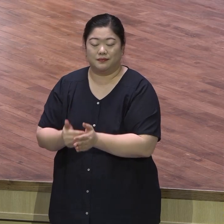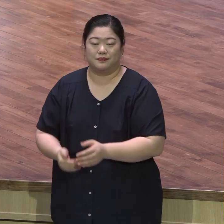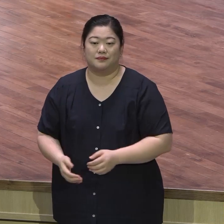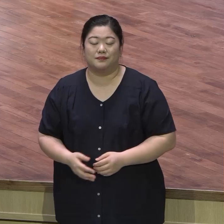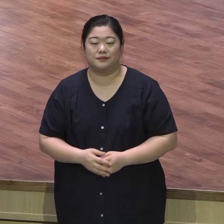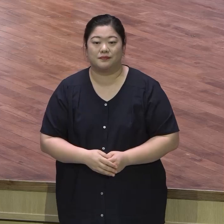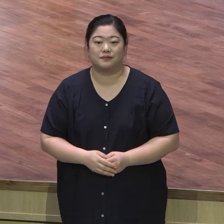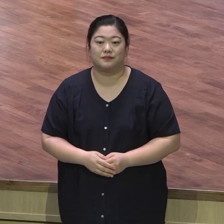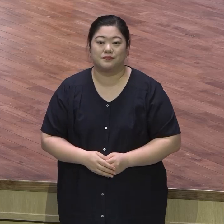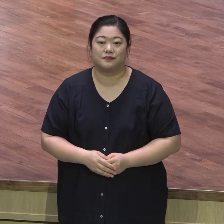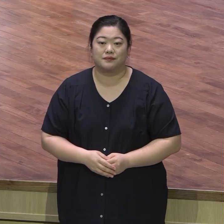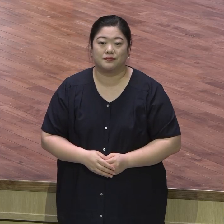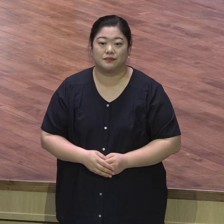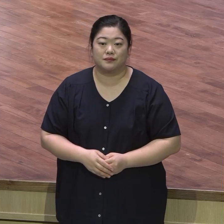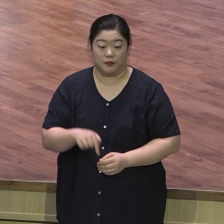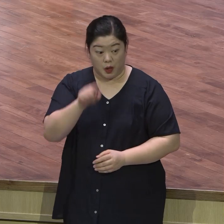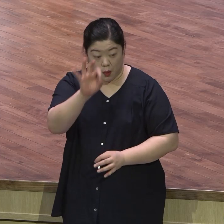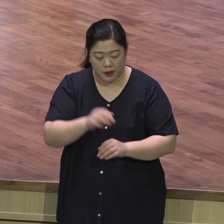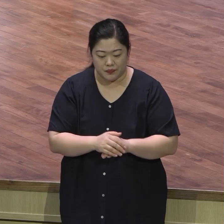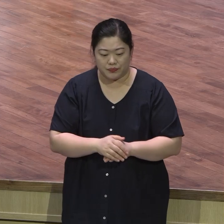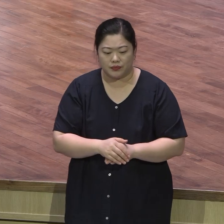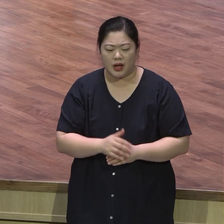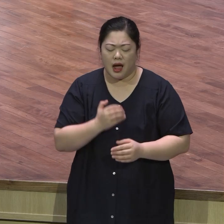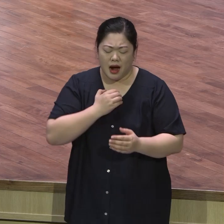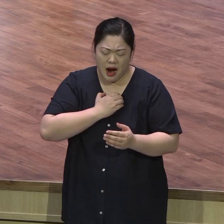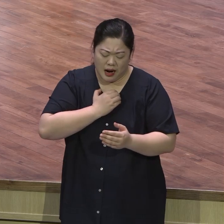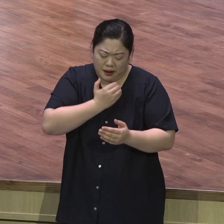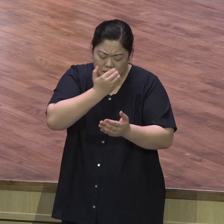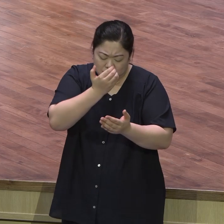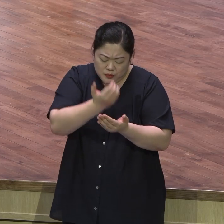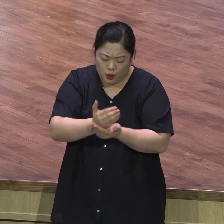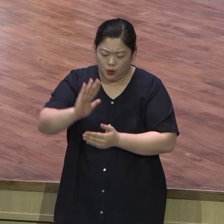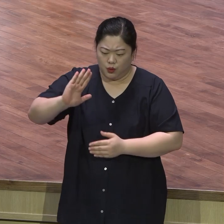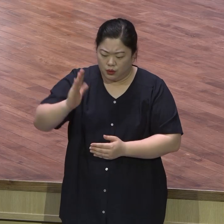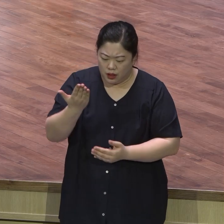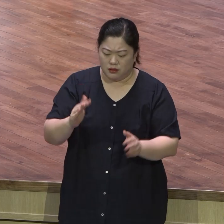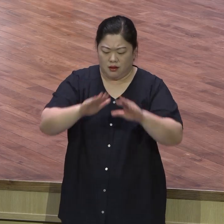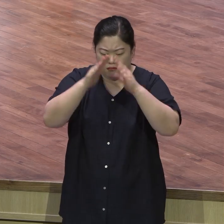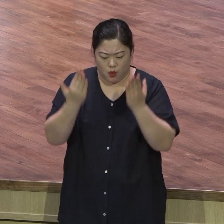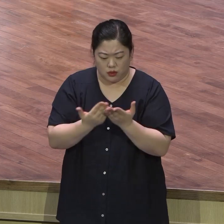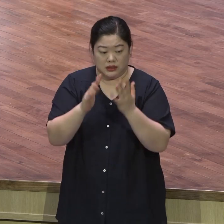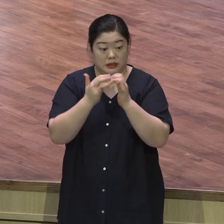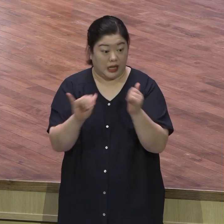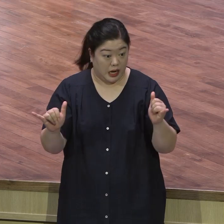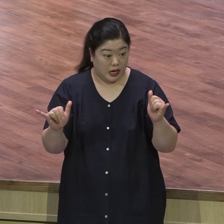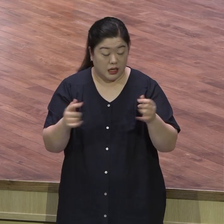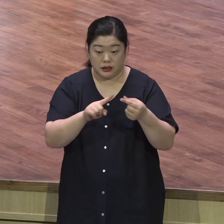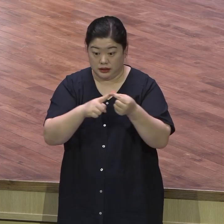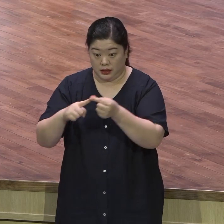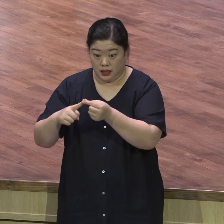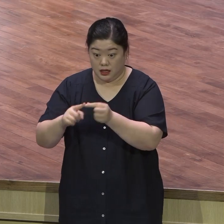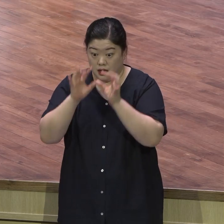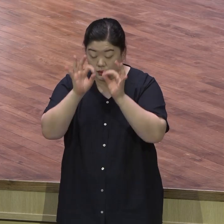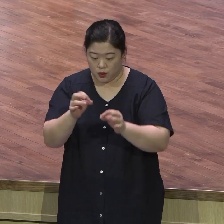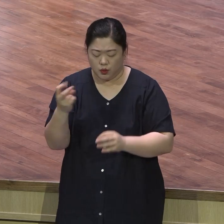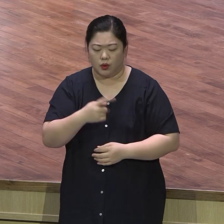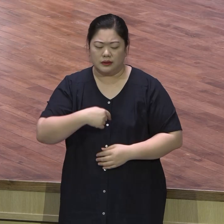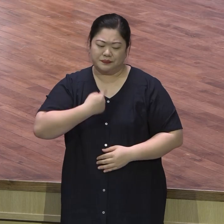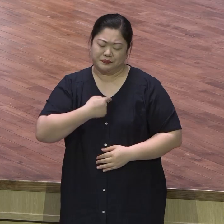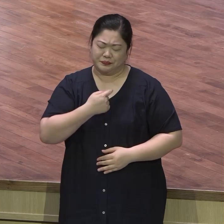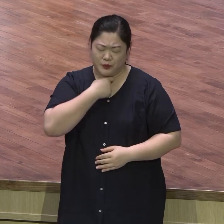여기에 보면 감동이 된 모든 자 감동이 된 모든 자 자원하는